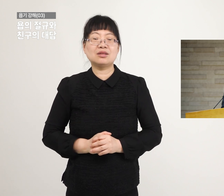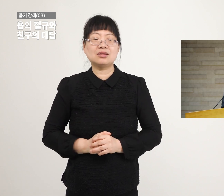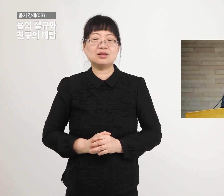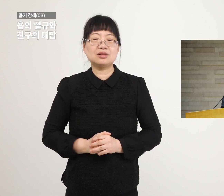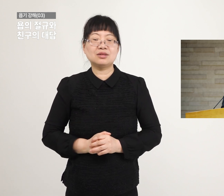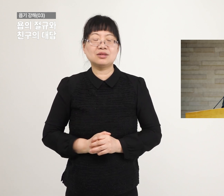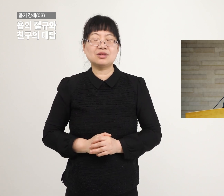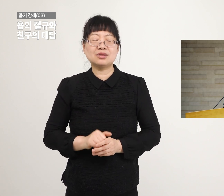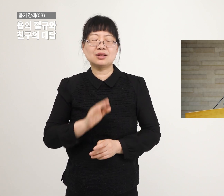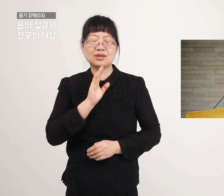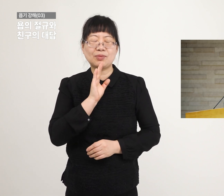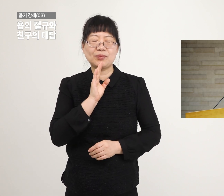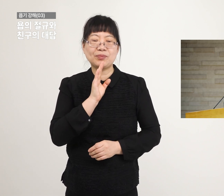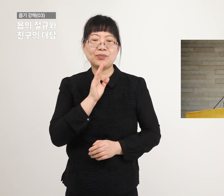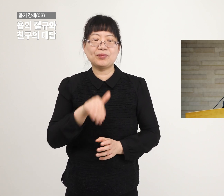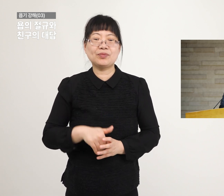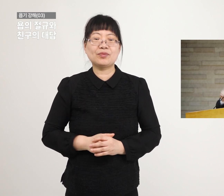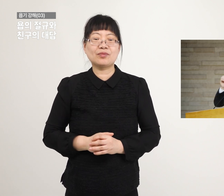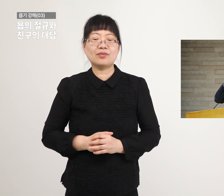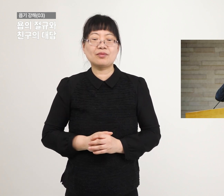제가 끔찍한